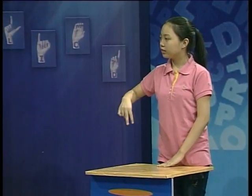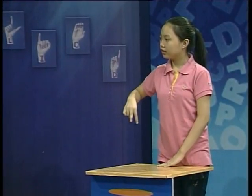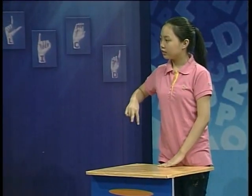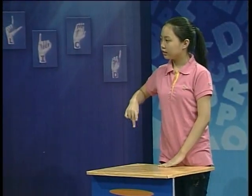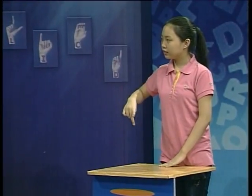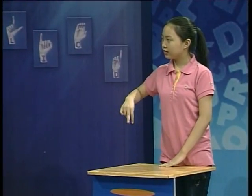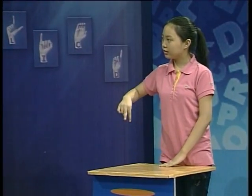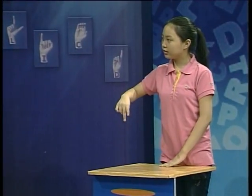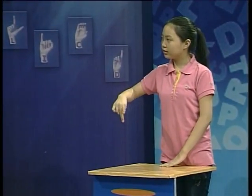Đây là ký hiệu đi